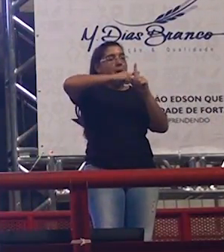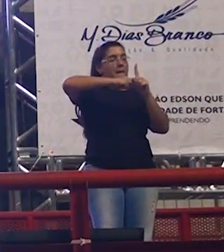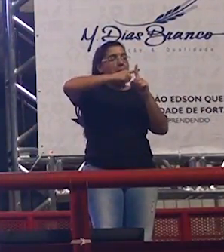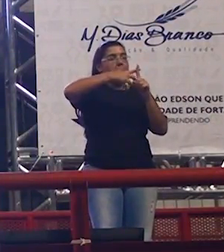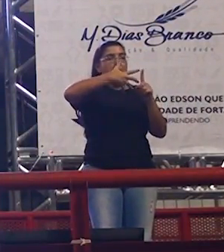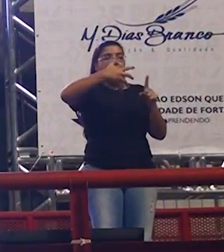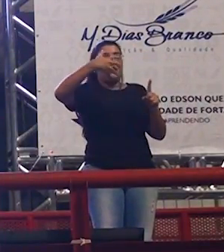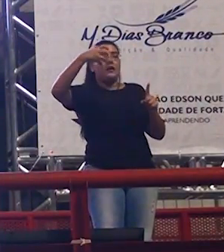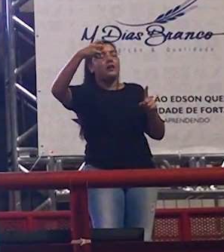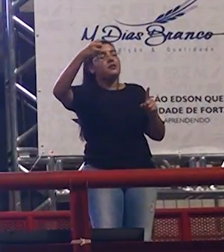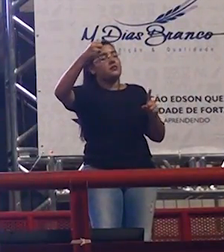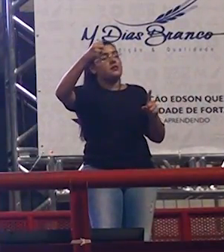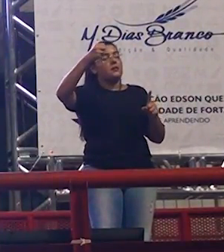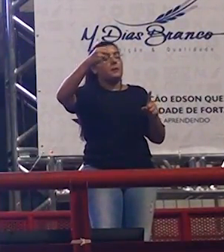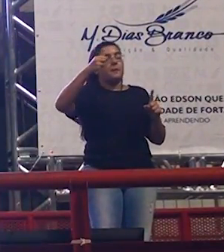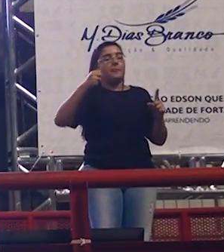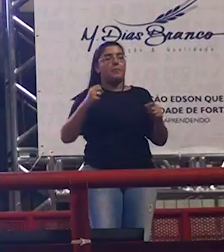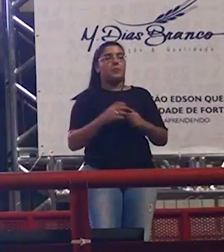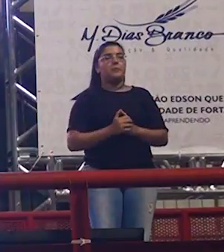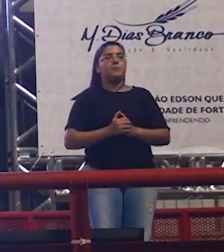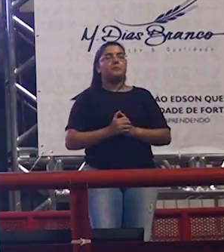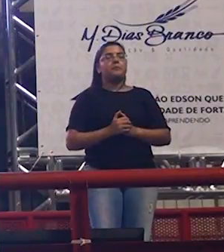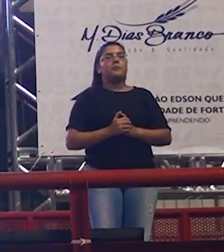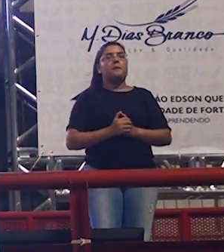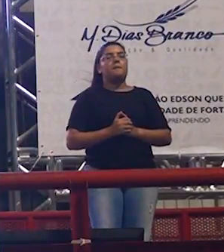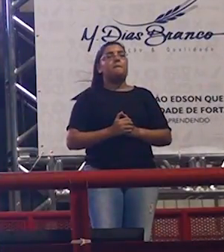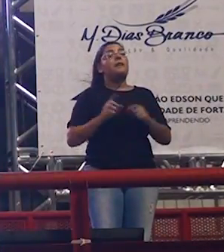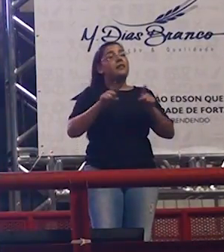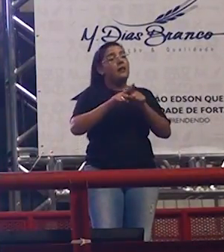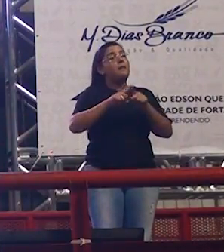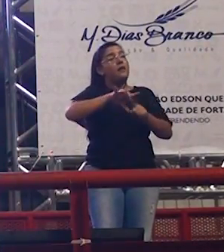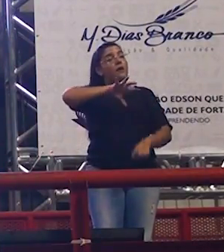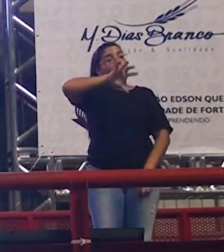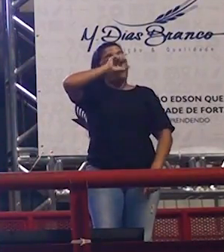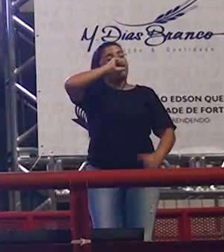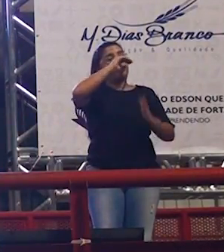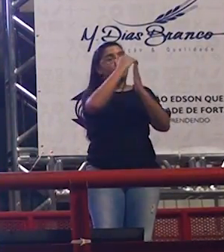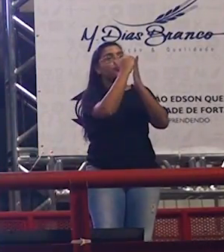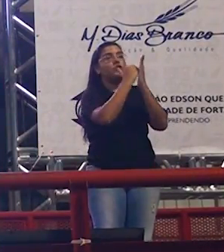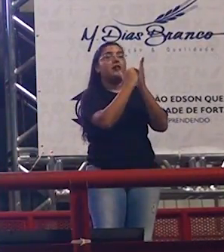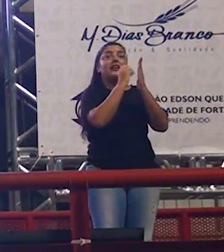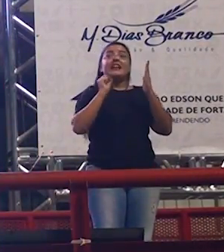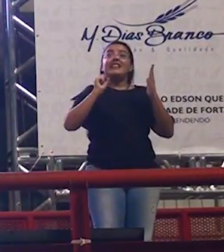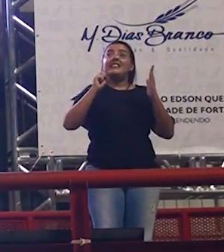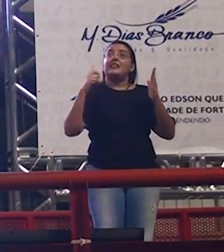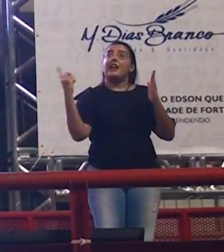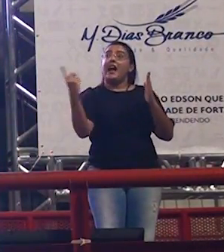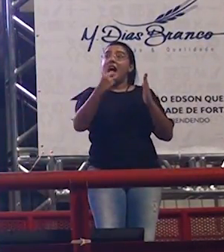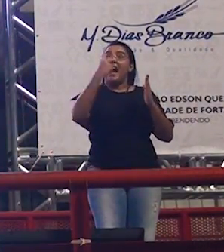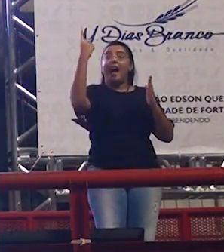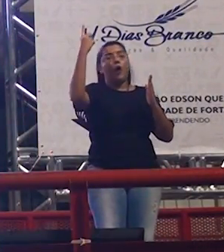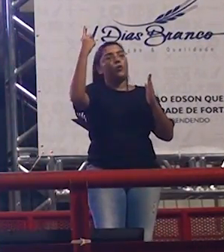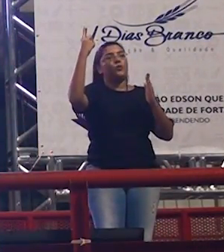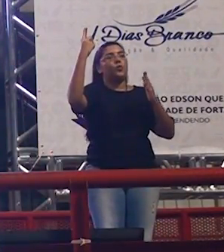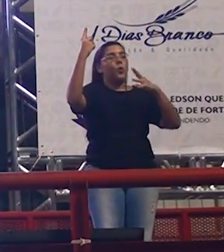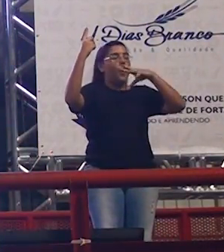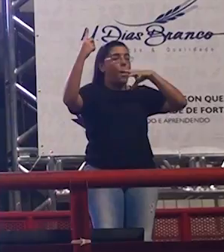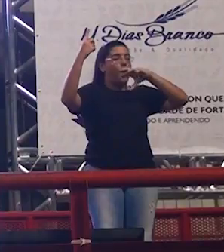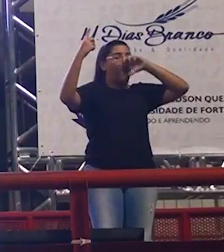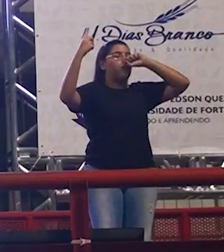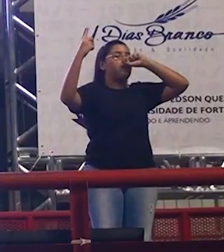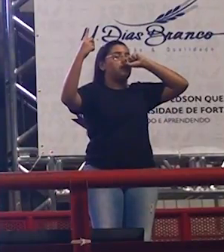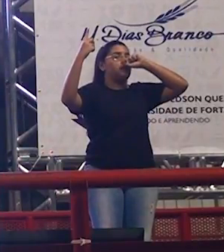ele exerce diminui. Puxa uma seta, bota aí. Redução também de oxigênio. Quanto mais alto, menor a presença do oxigênio. O ar se